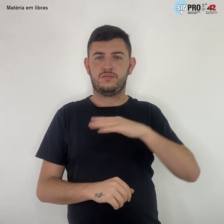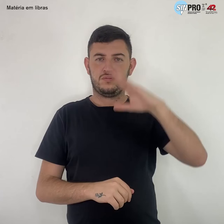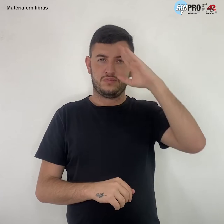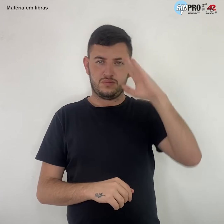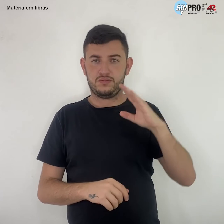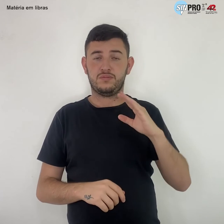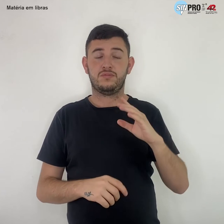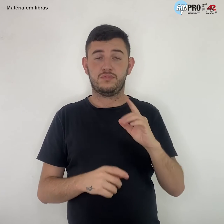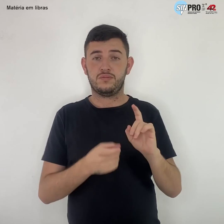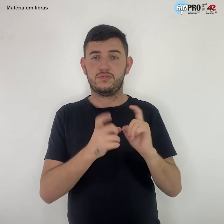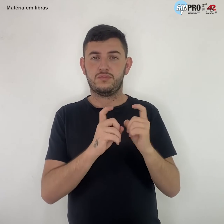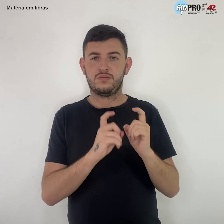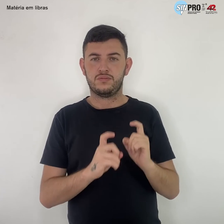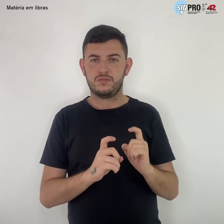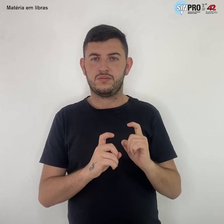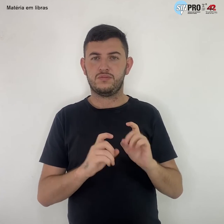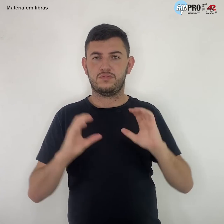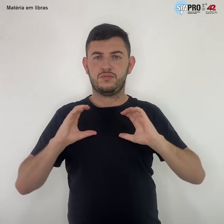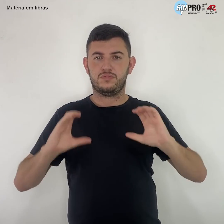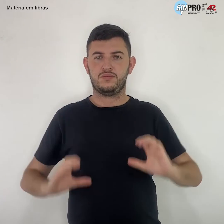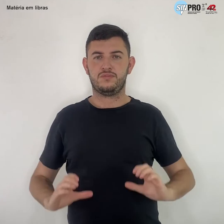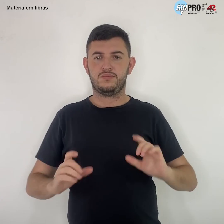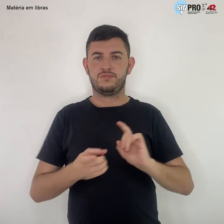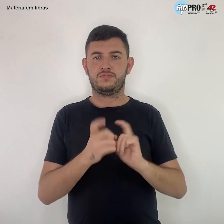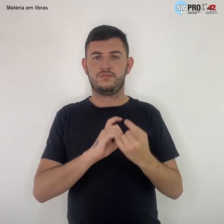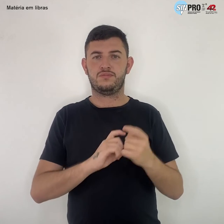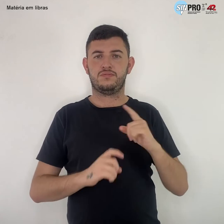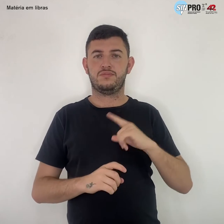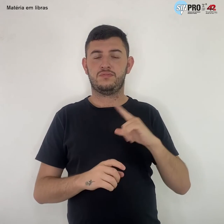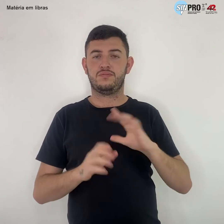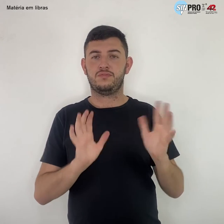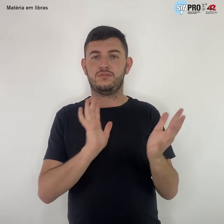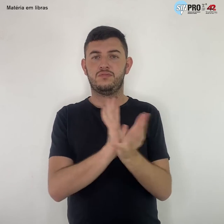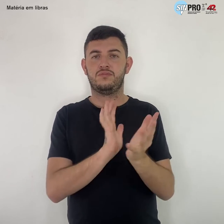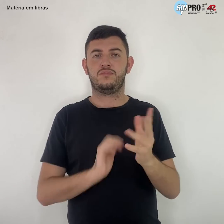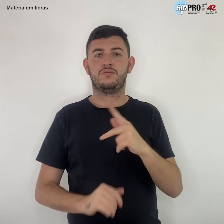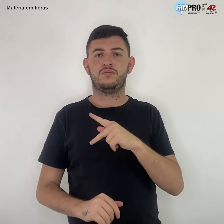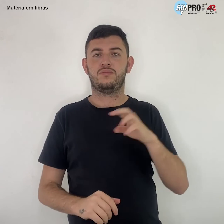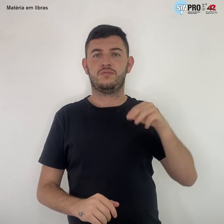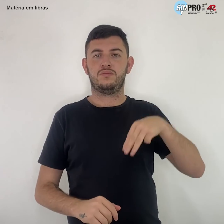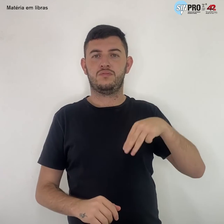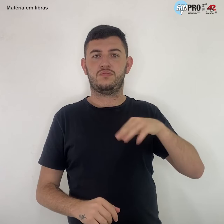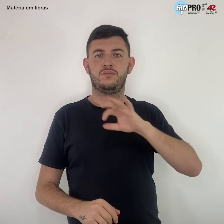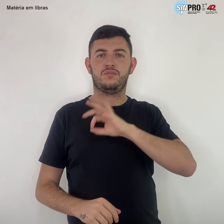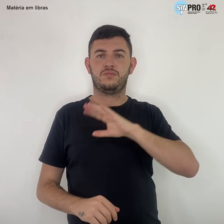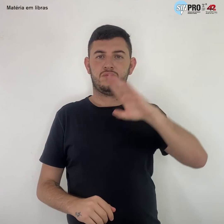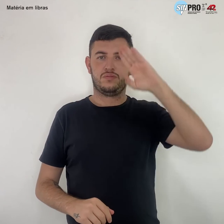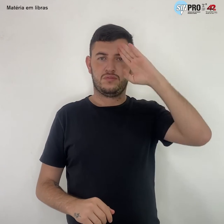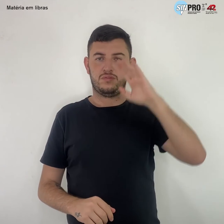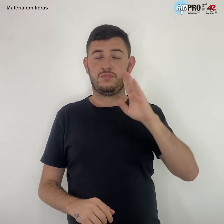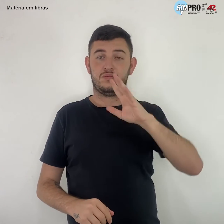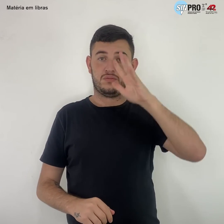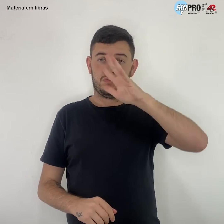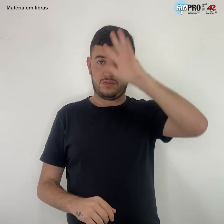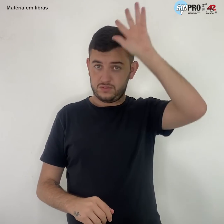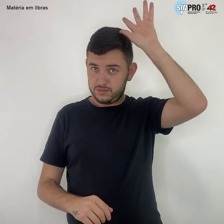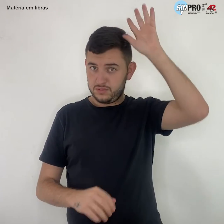e administrativa, formado por policiais militares, bombeiros ou oficiais da